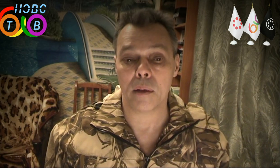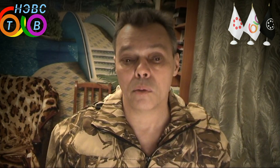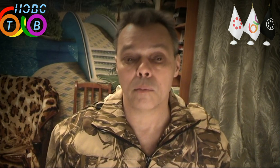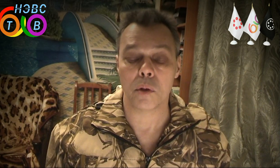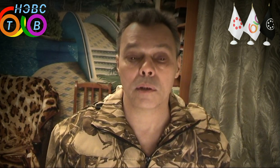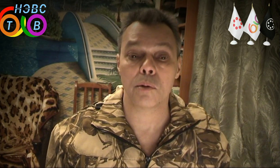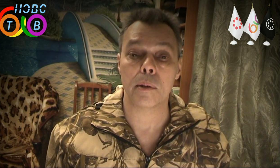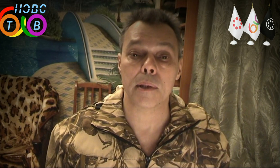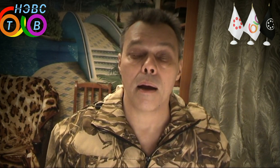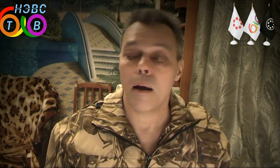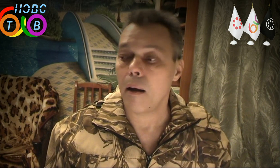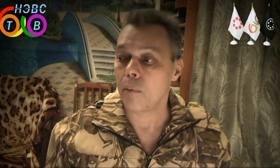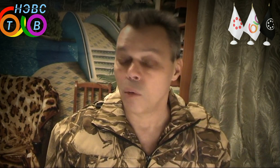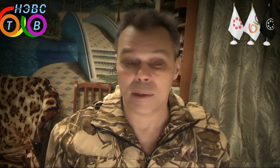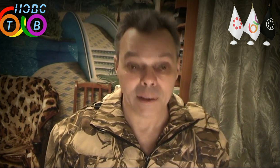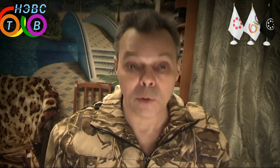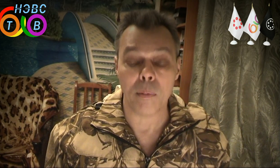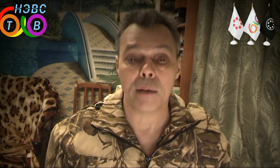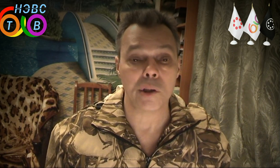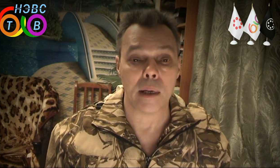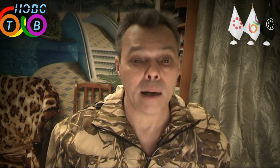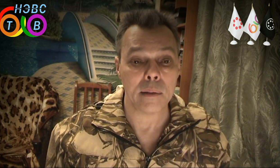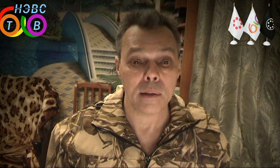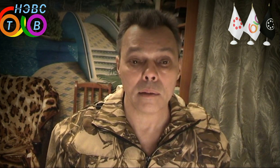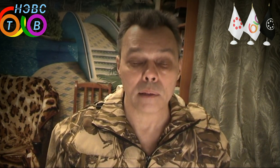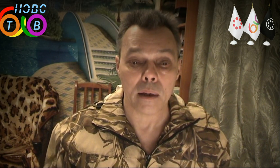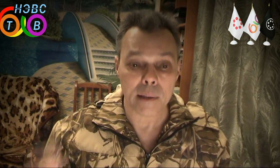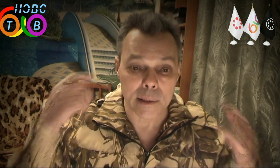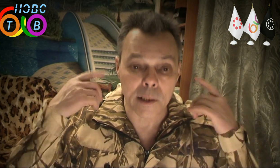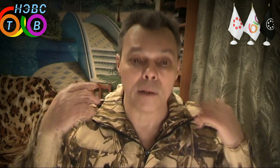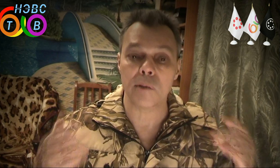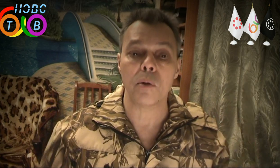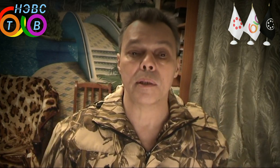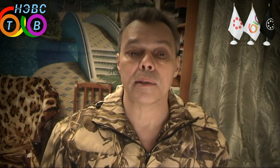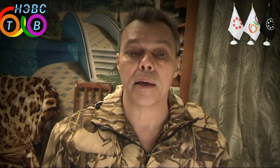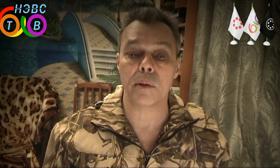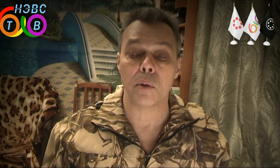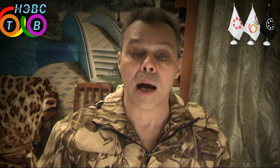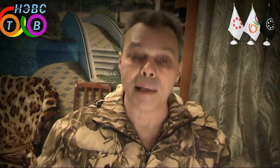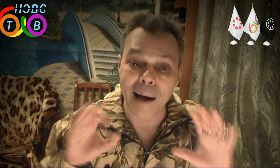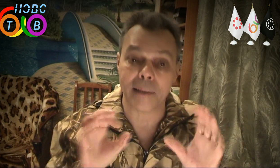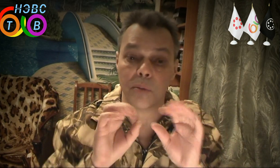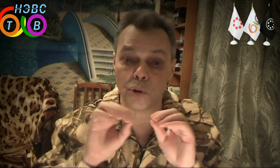ну может случиться. Но в основном, конечно, они, как говорится, слышали звон, да не знают, где он. А как это вот